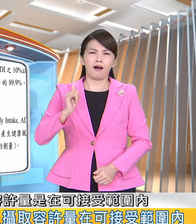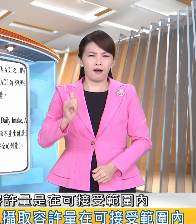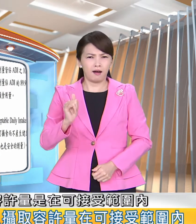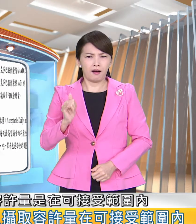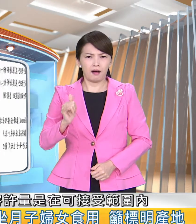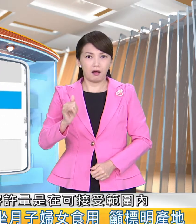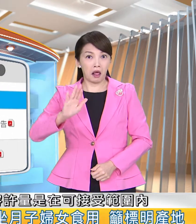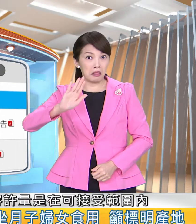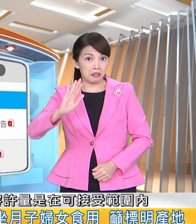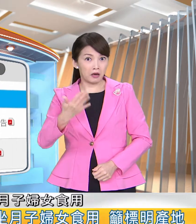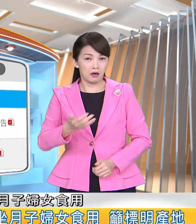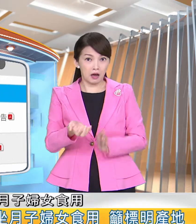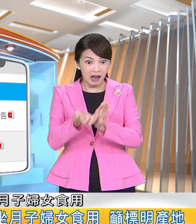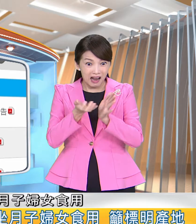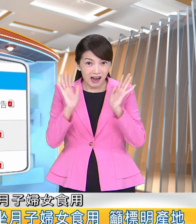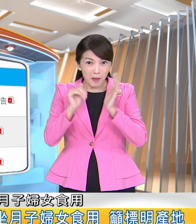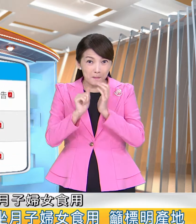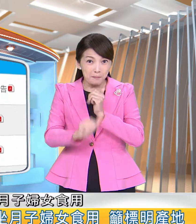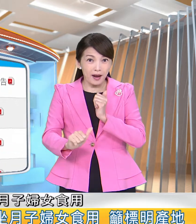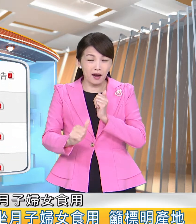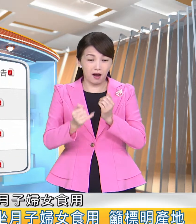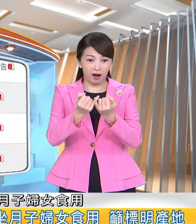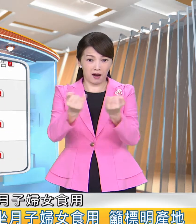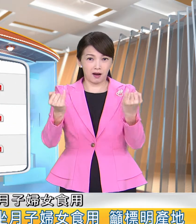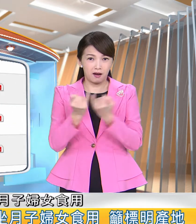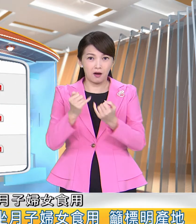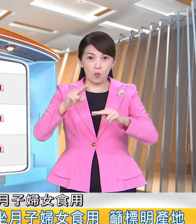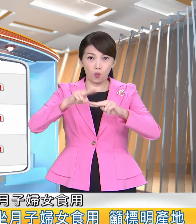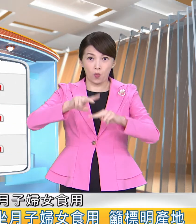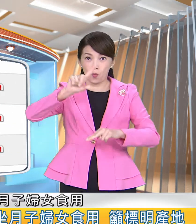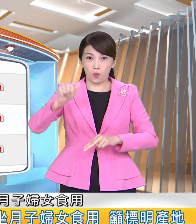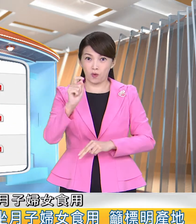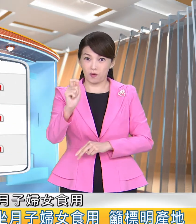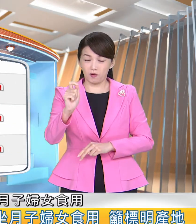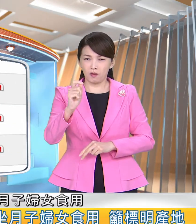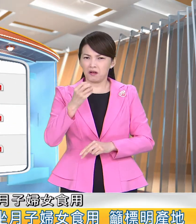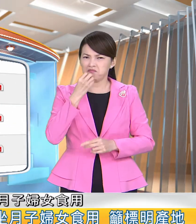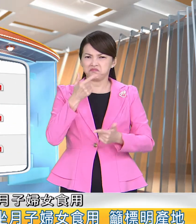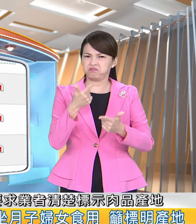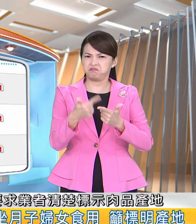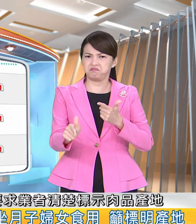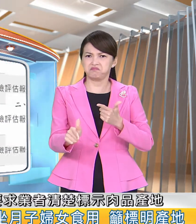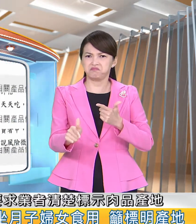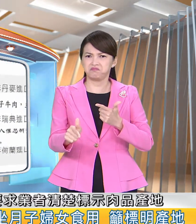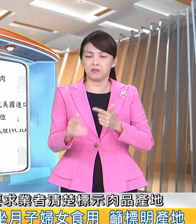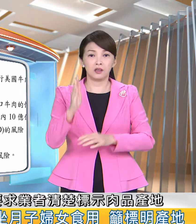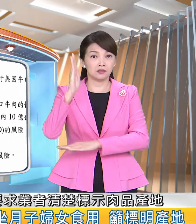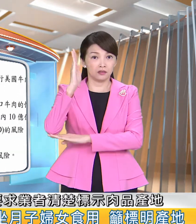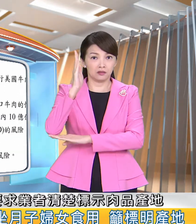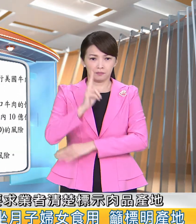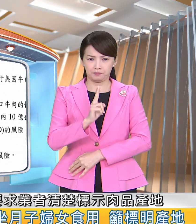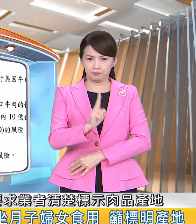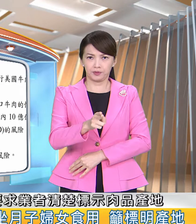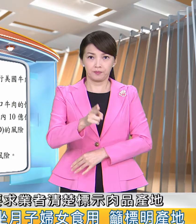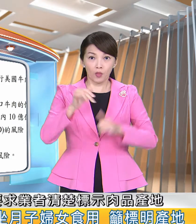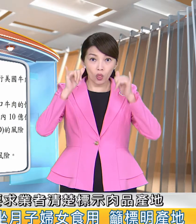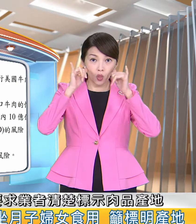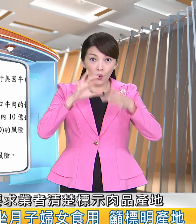内，不过不建议坐月子的妇女食用，而且政府应该要要求业